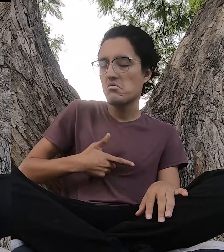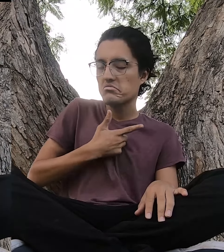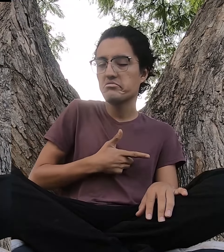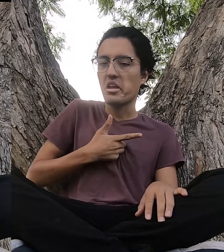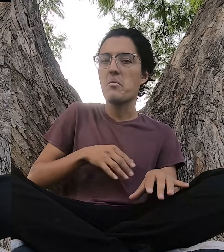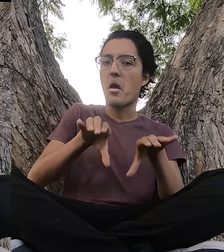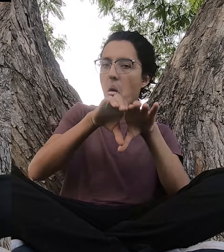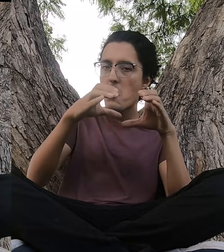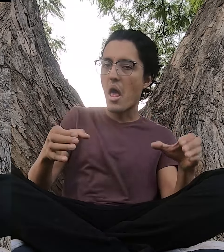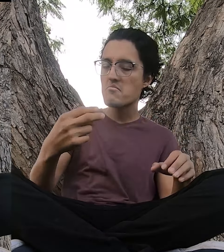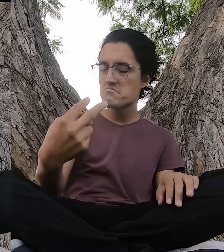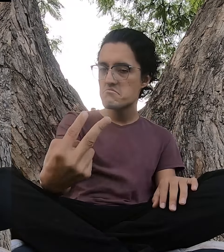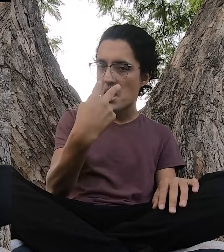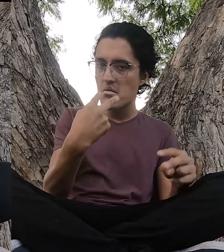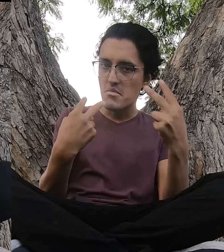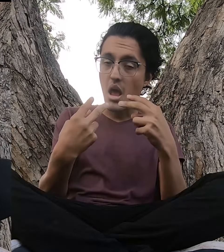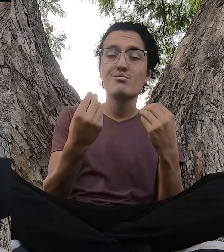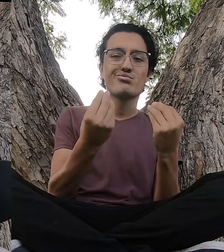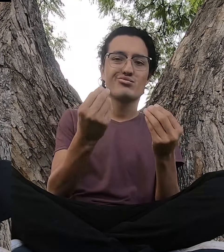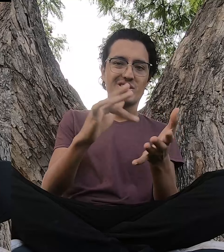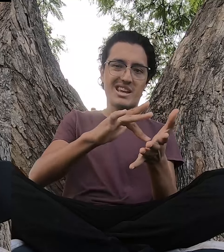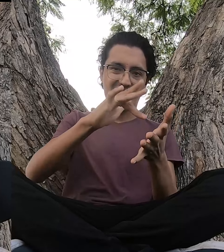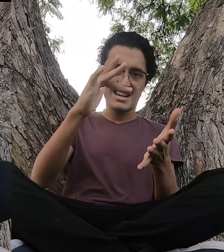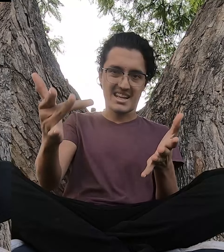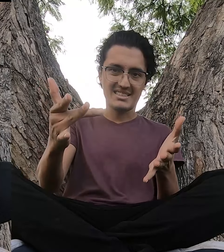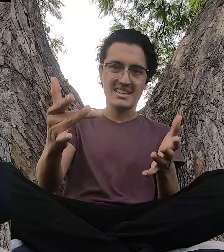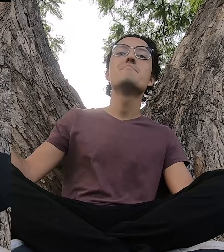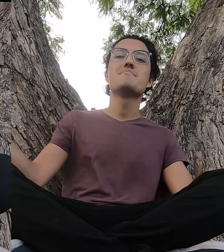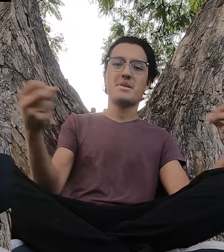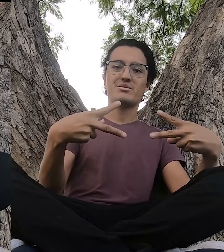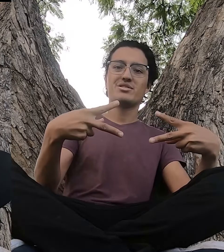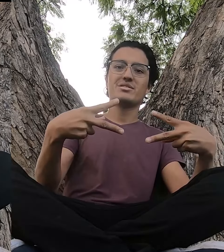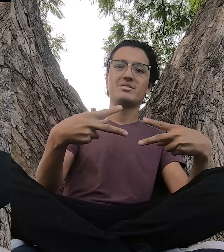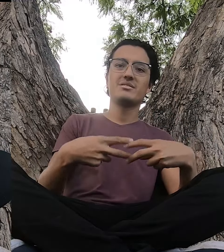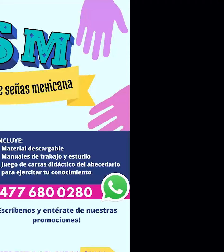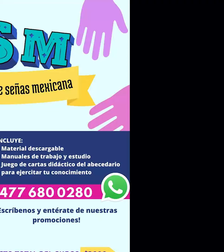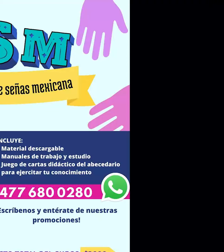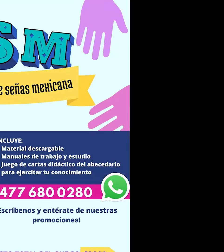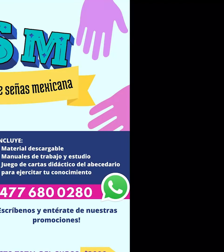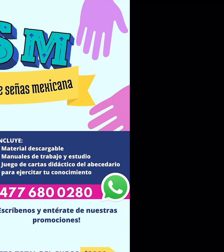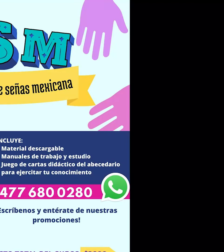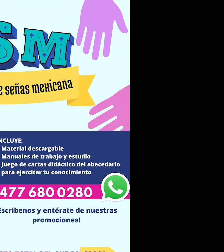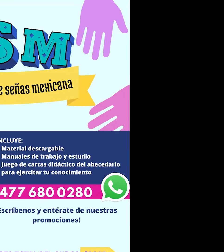y haya gustado un poco a la comunidad que me esté viendo. Muchas gracias, nos vemos.